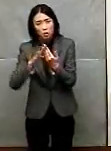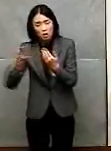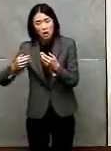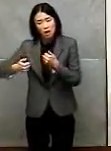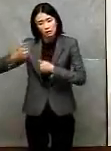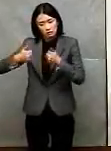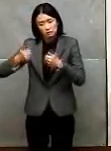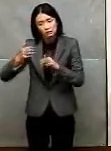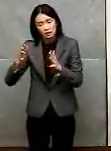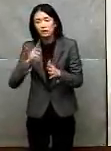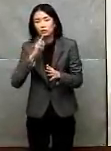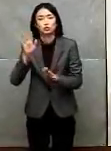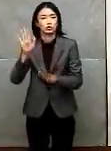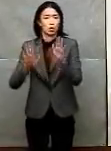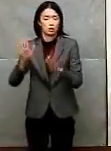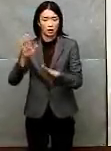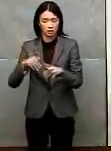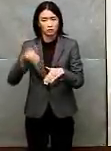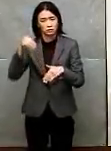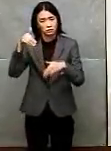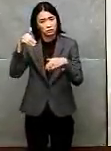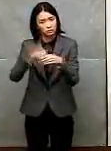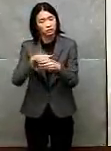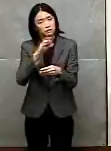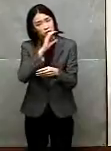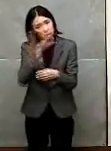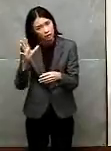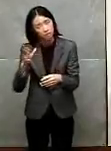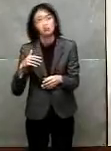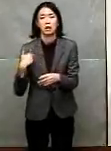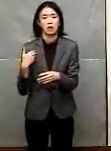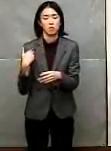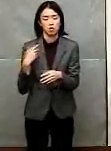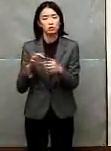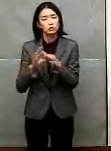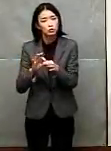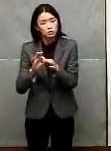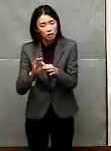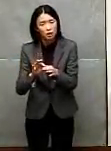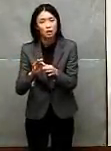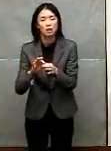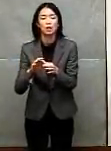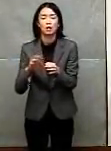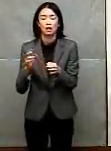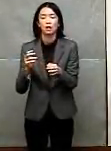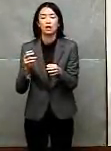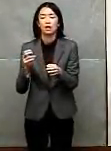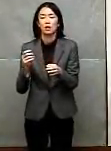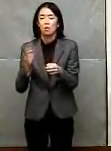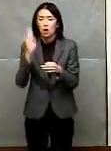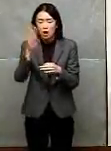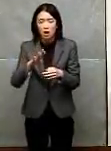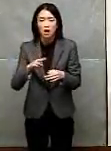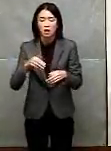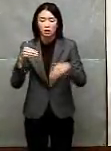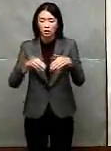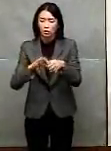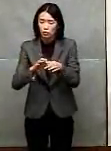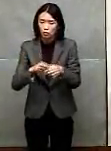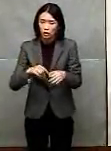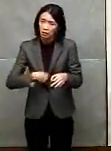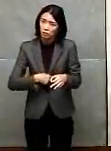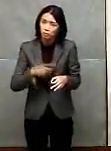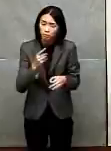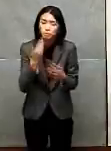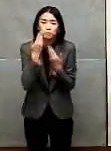そういう中でですね、どのように知事選に臨んでいかれるかという部分についてお聞かせ願えればと思います。 はい、私